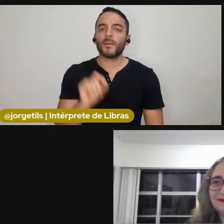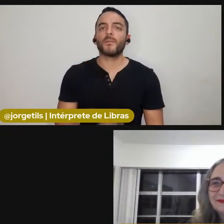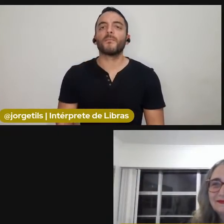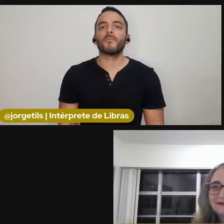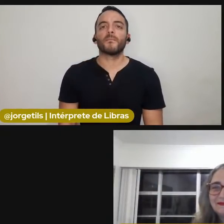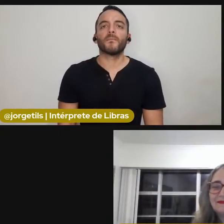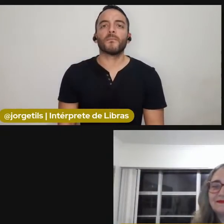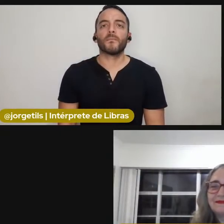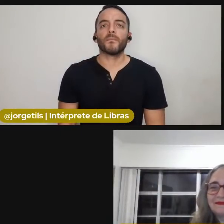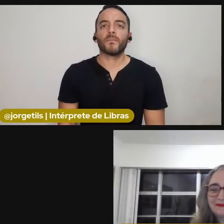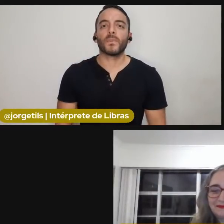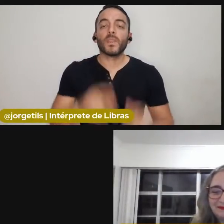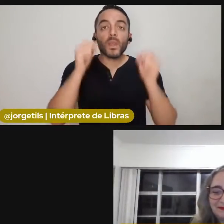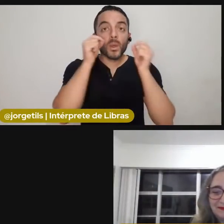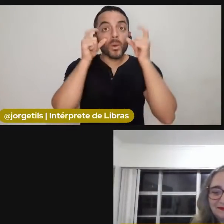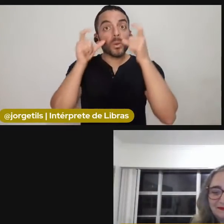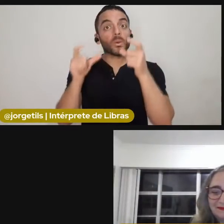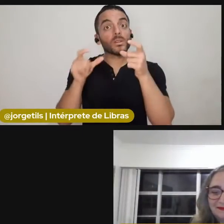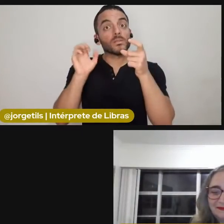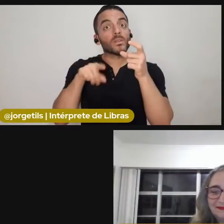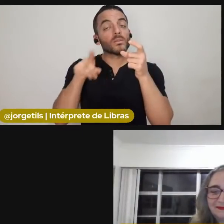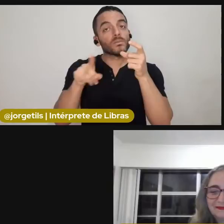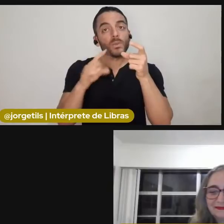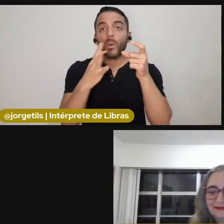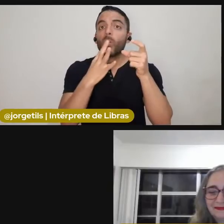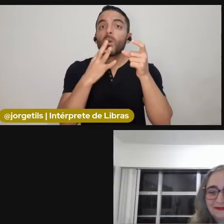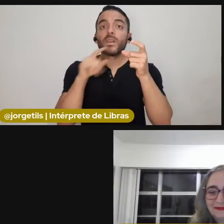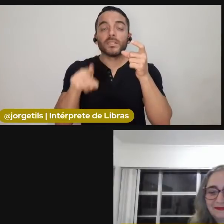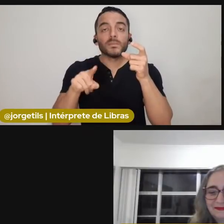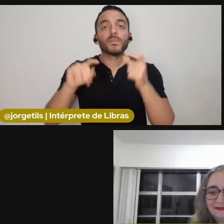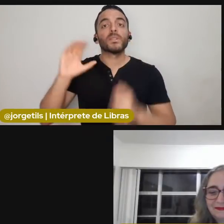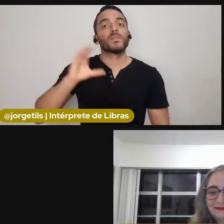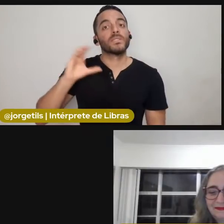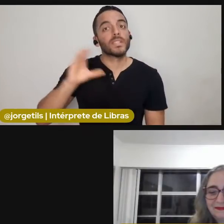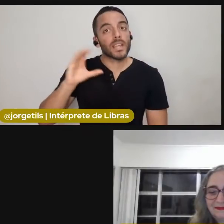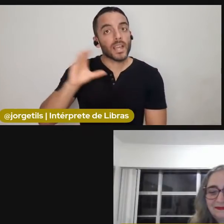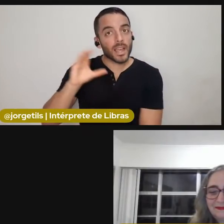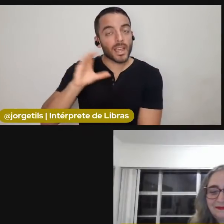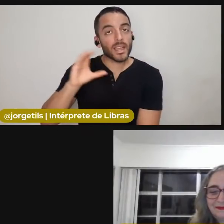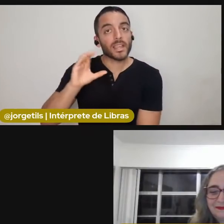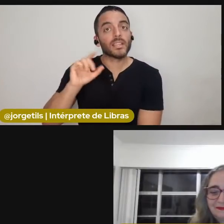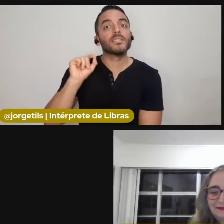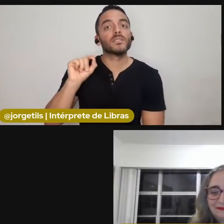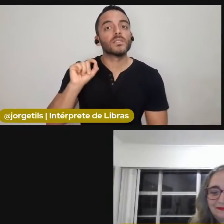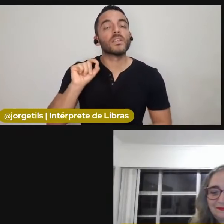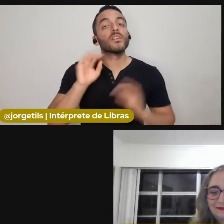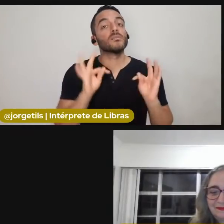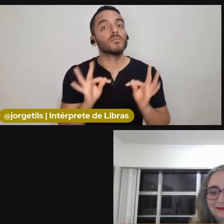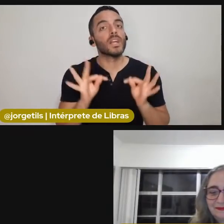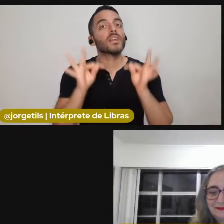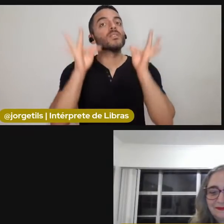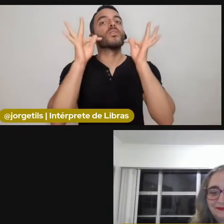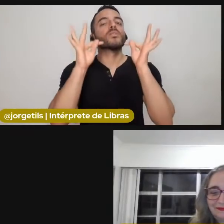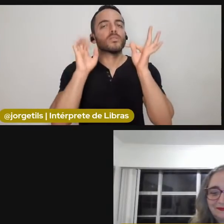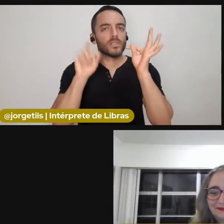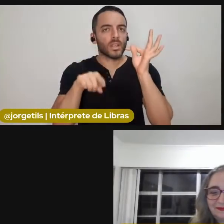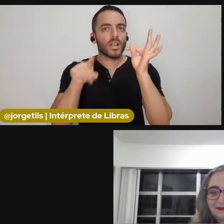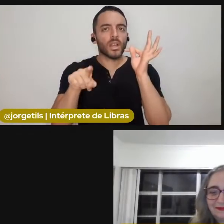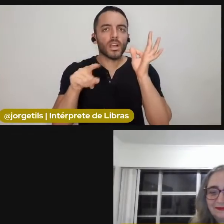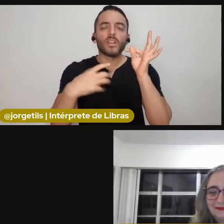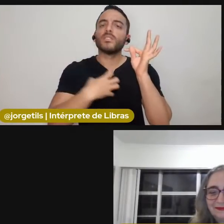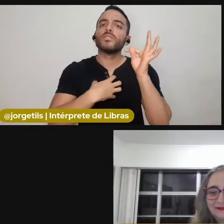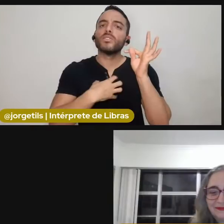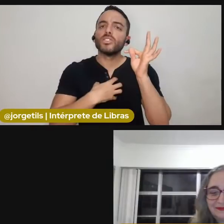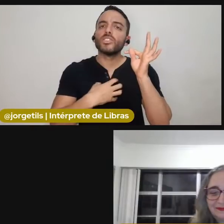o interesse pelo conhecimento, pela ciência, pela tecnologia, as formas aplicadas da